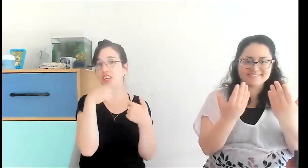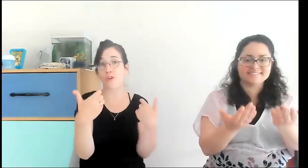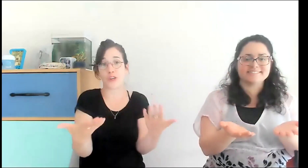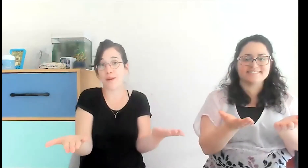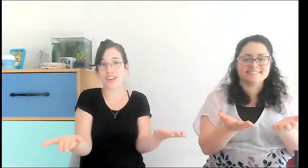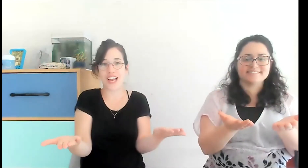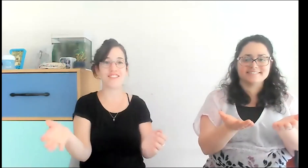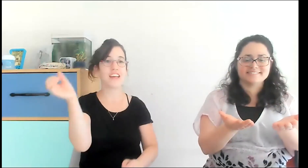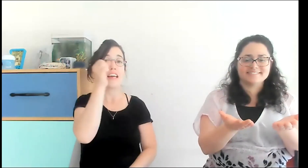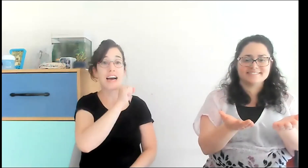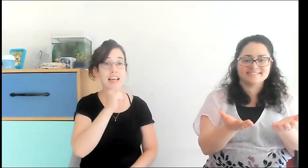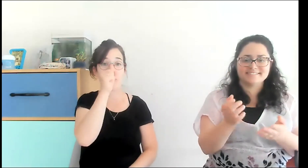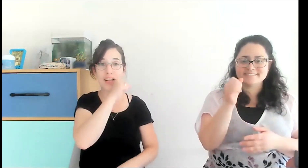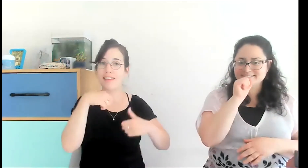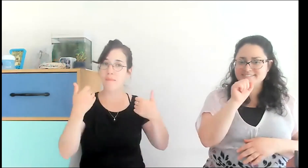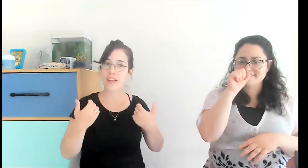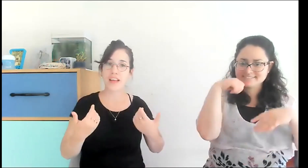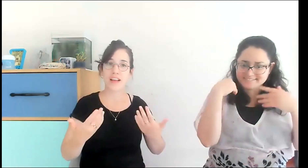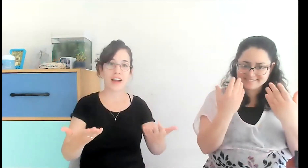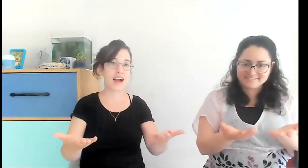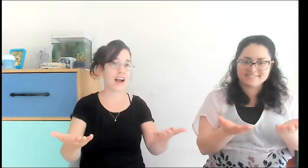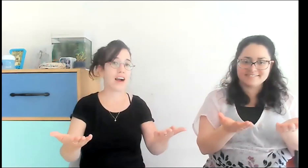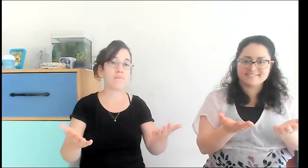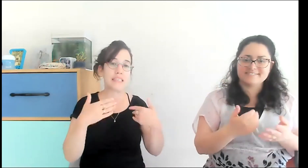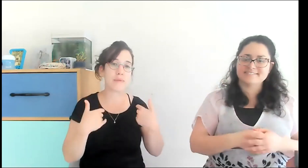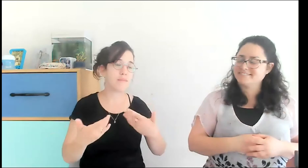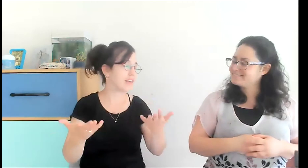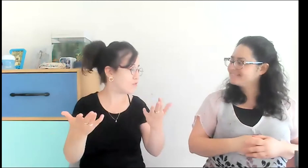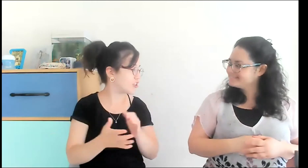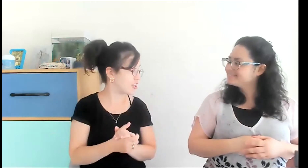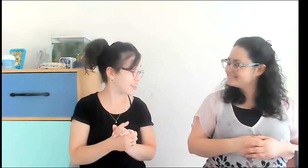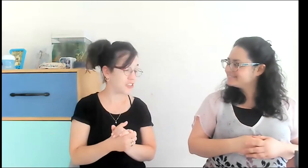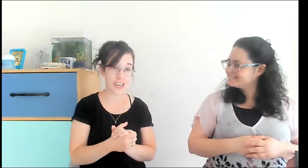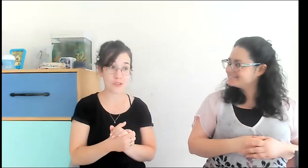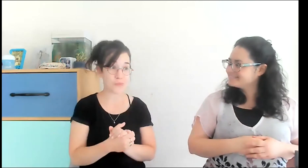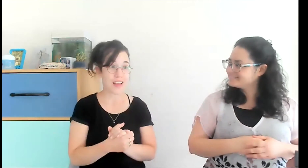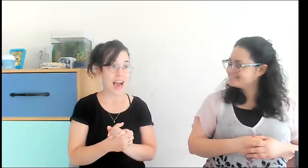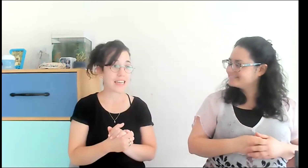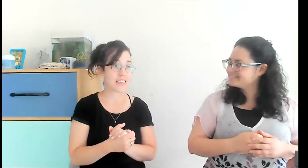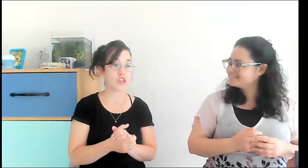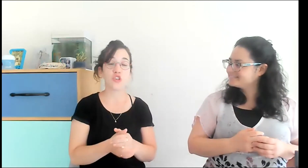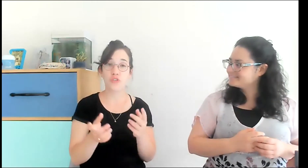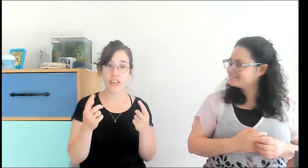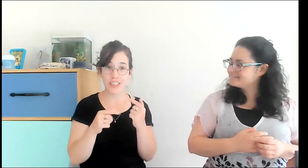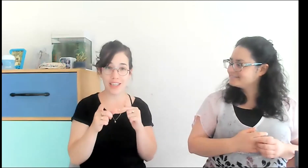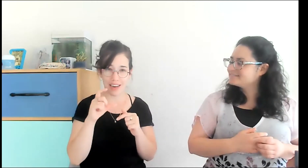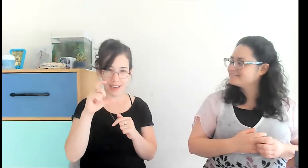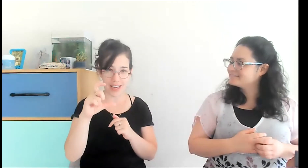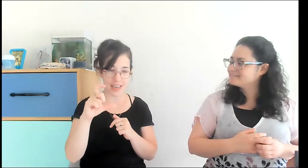שאנחנו שרים עכשיו, אז אנחנו בעצם ככה מצביעים לכיוון השיר שלנו. אז שוב אני חוזרת על החלק הזה